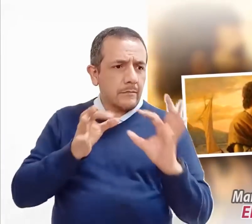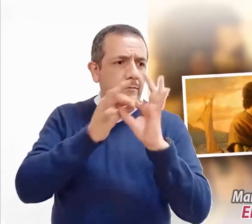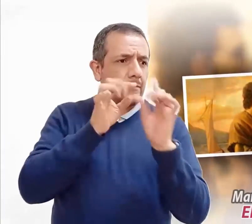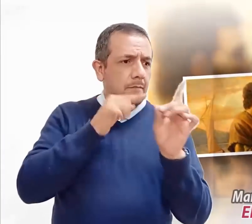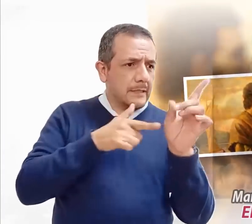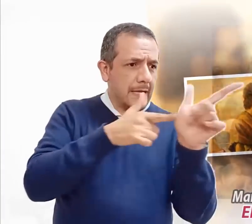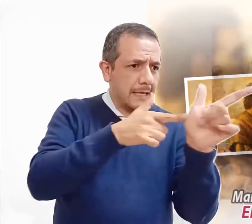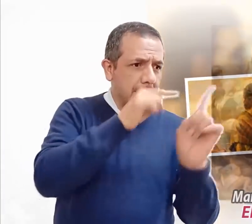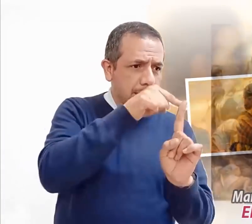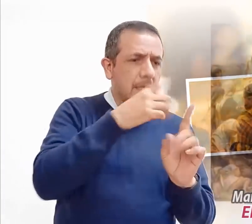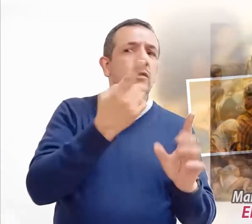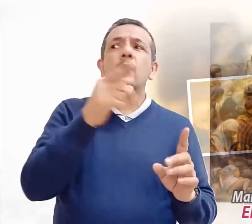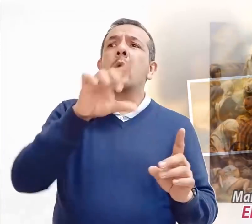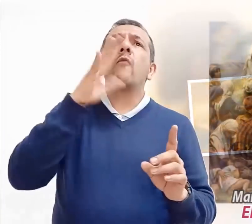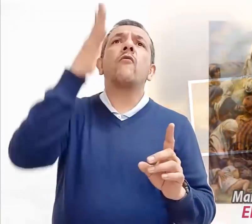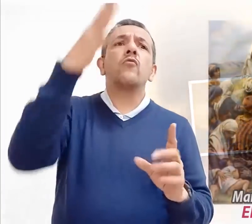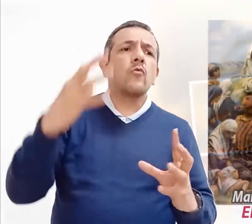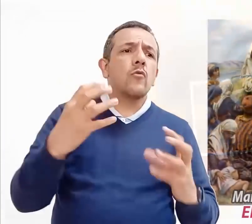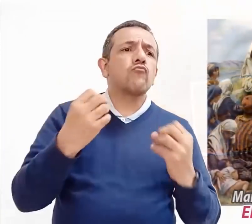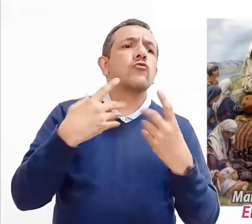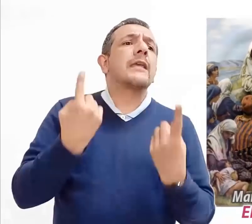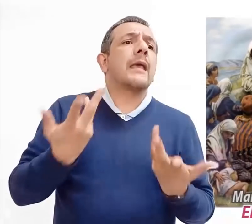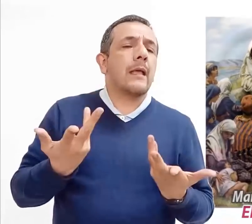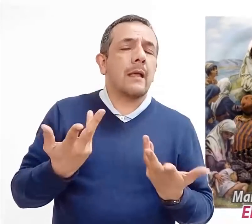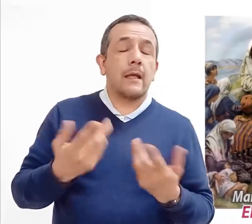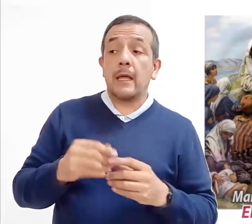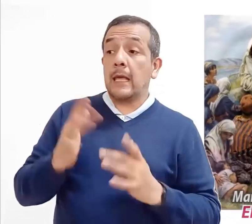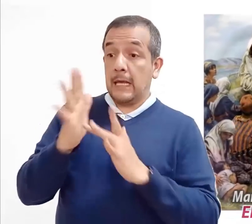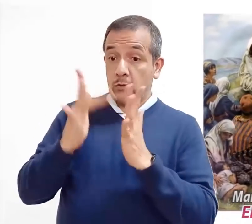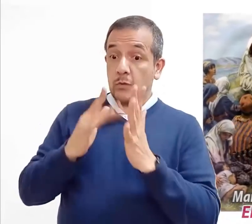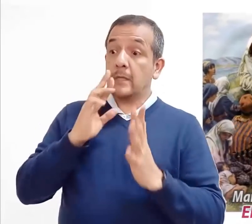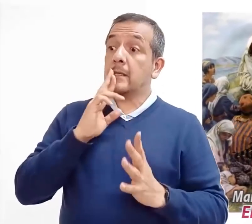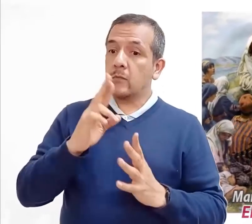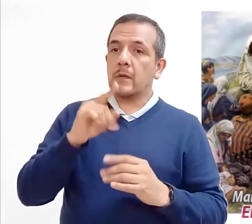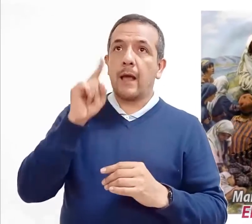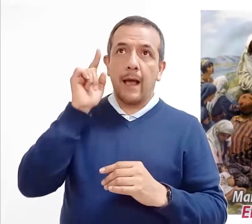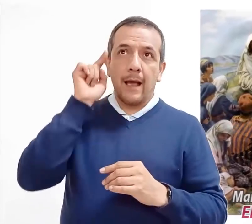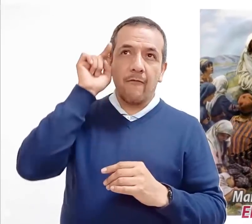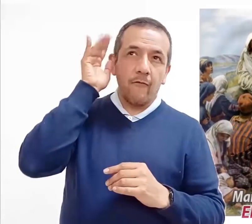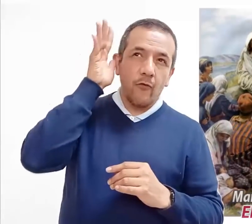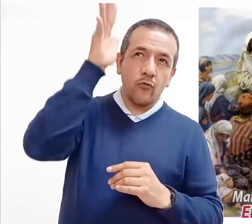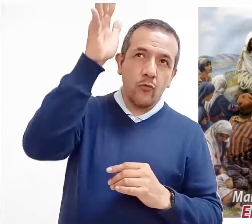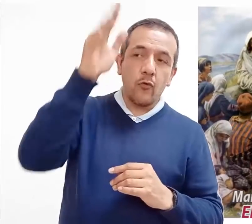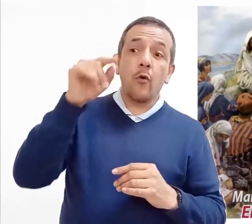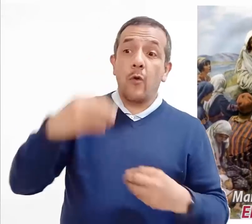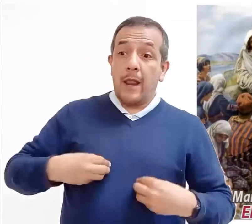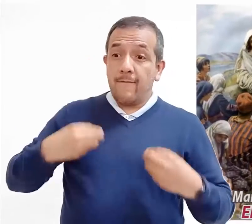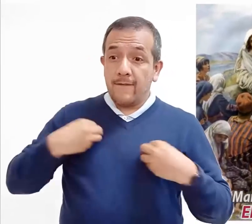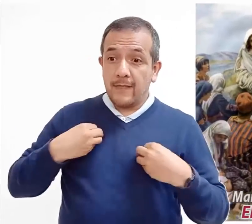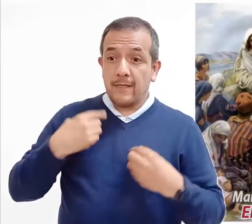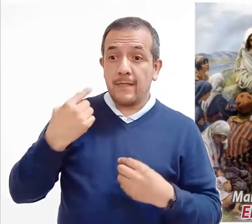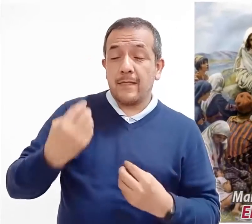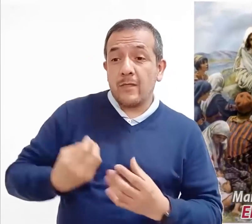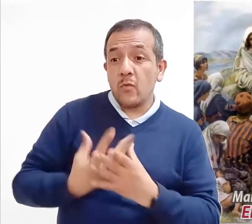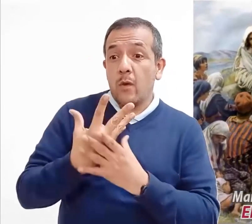nos va a tocar? Jesús les dijo: yo les aseguro que en la vida nueva, cuando el Hijo del Hombre se